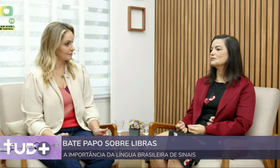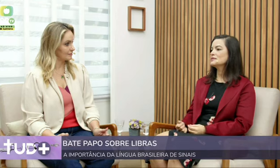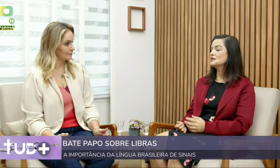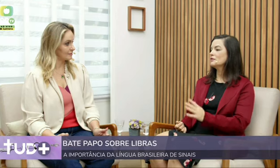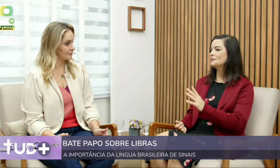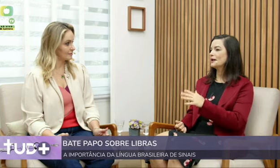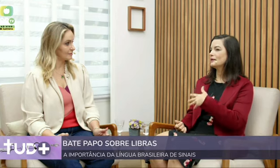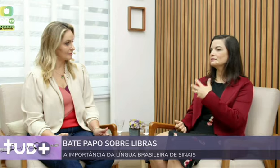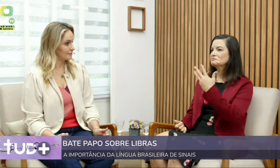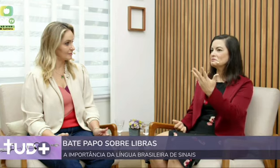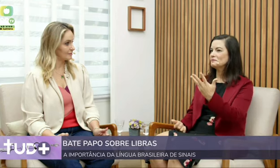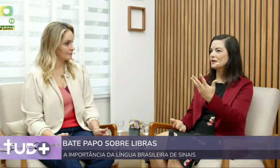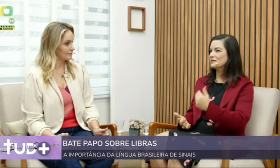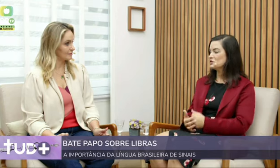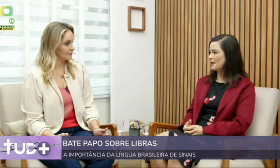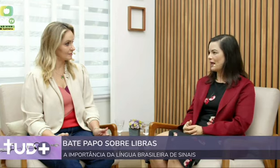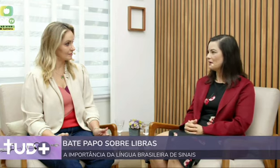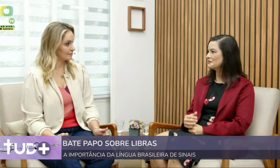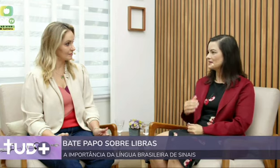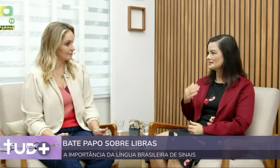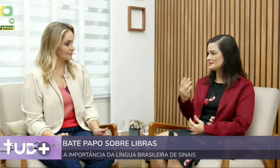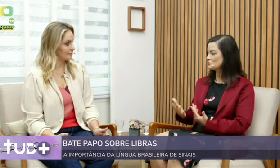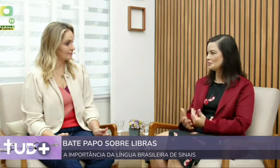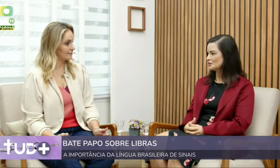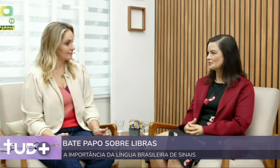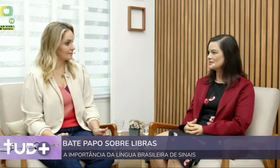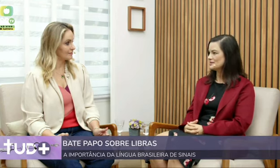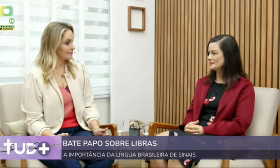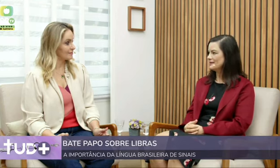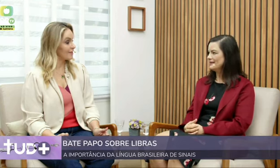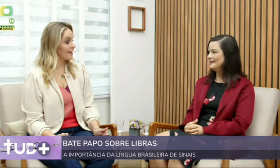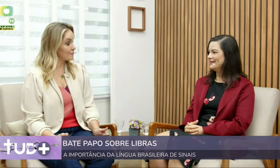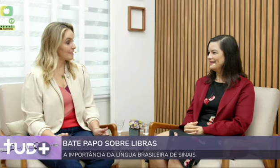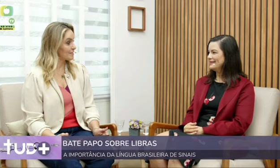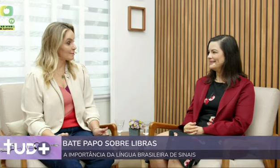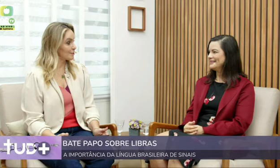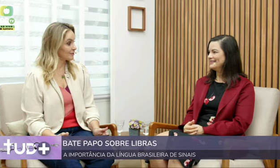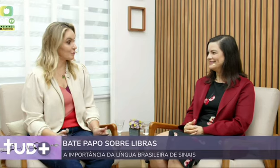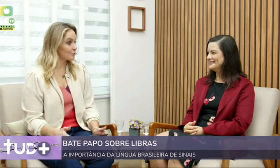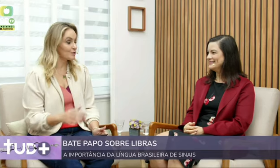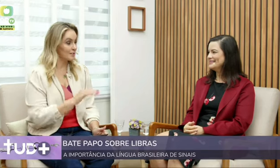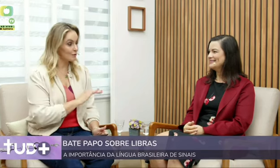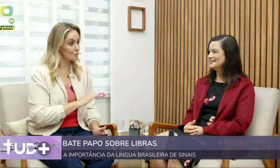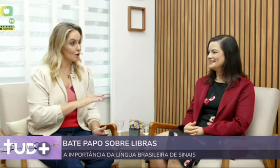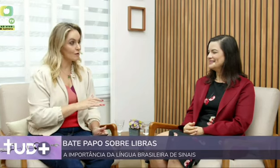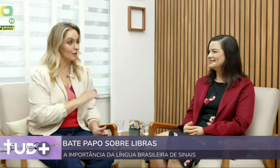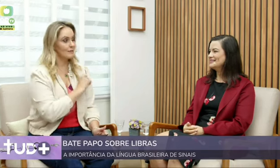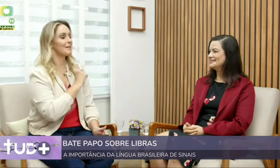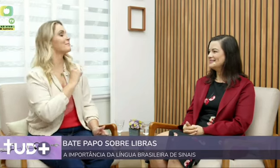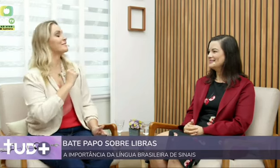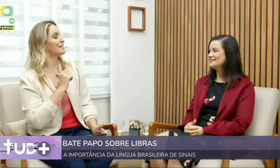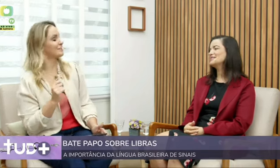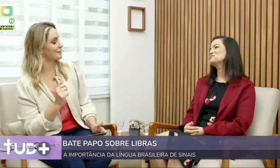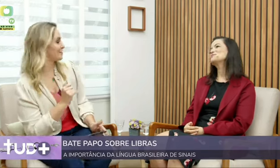sinal sirva para 3 palavras, isso pode acontecer. É mesmo? Então, um sinal só... Dá um exemplo pra gente,